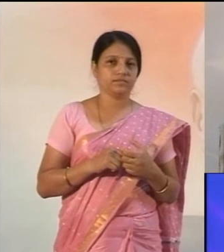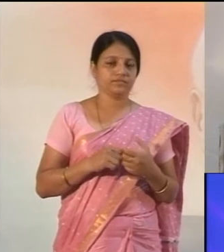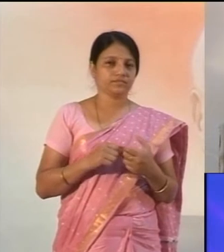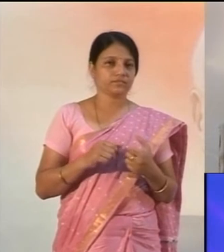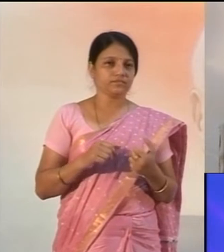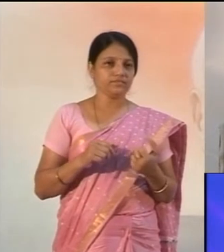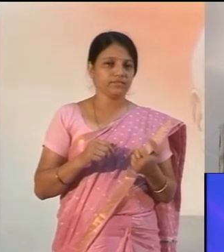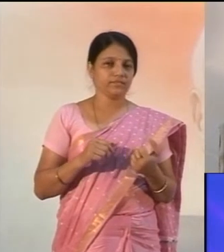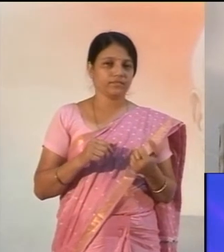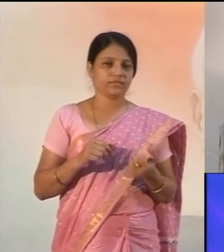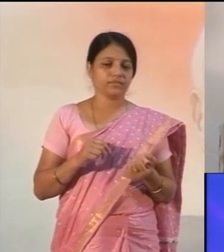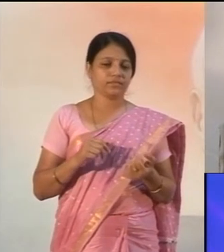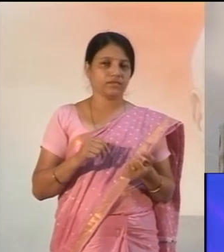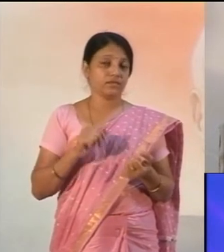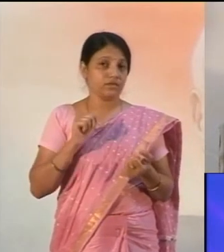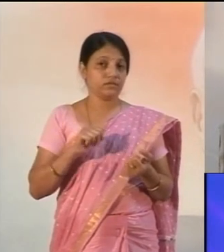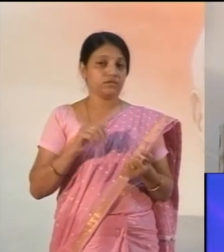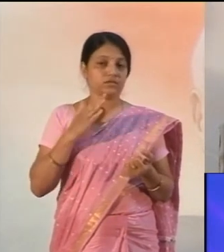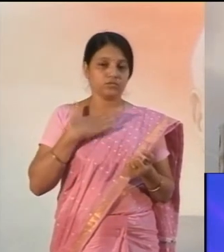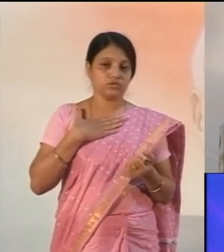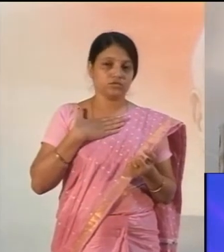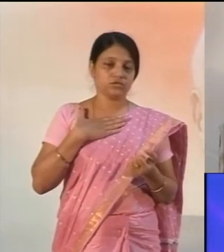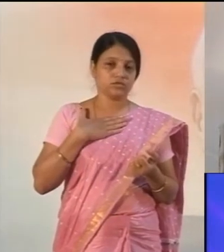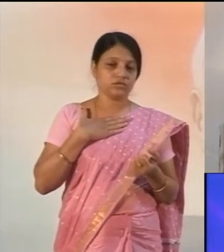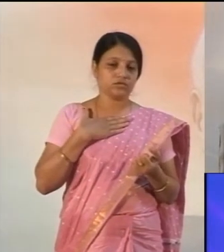इसलिए मुझे और भगवान को याद करना चाहिए।